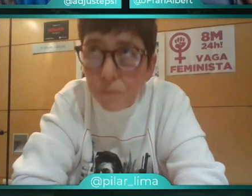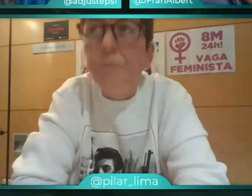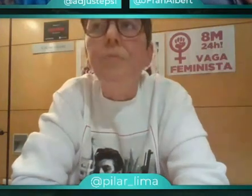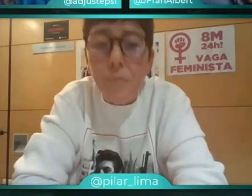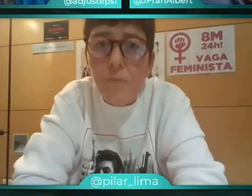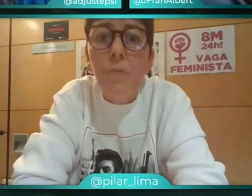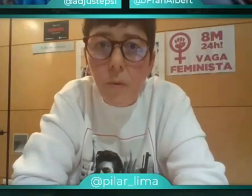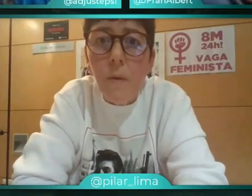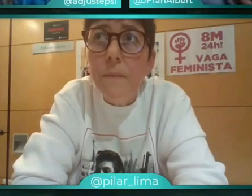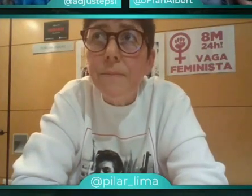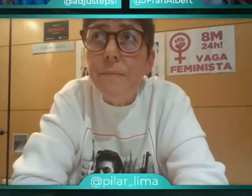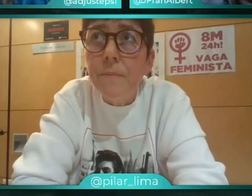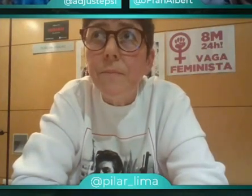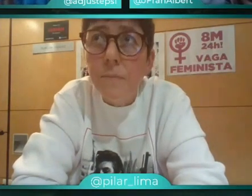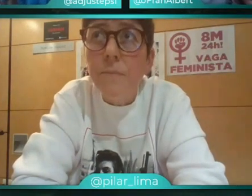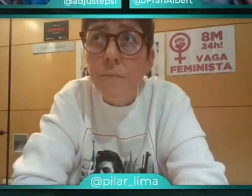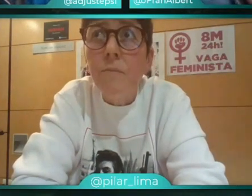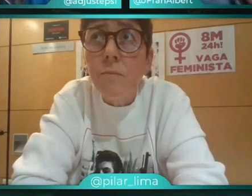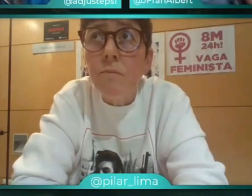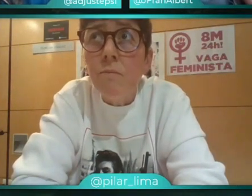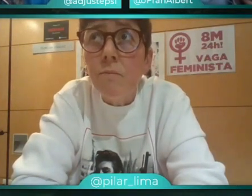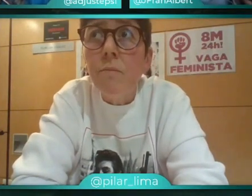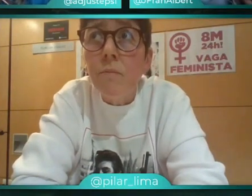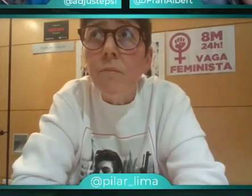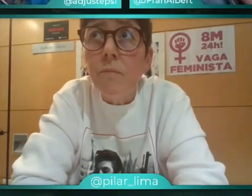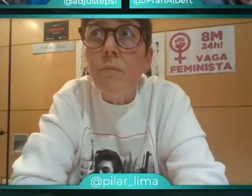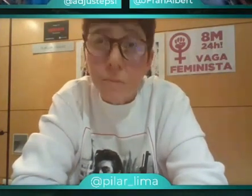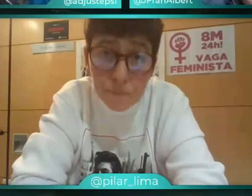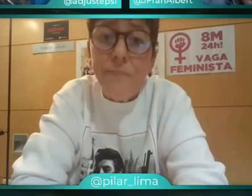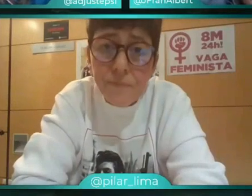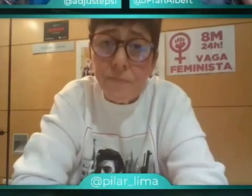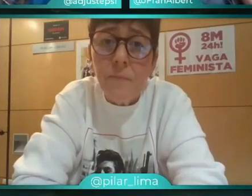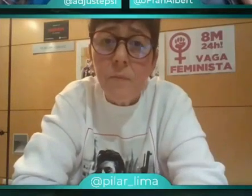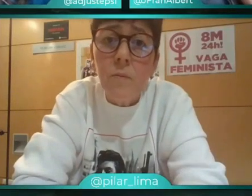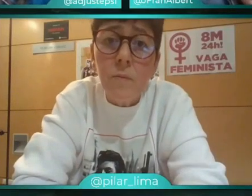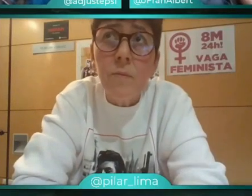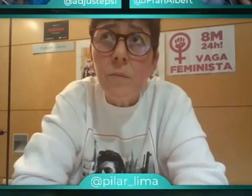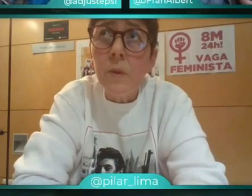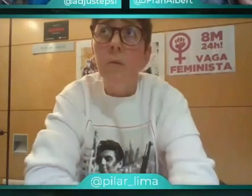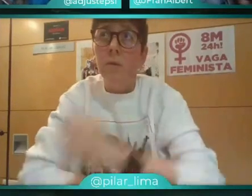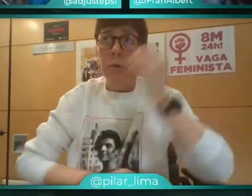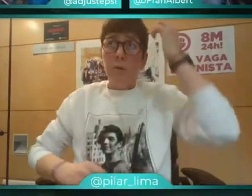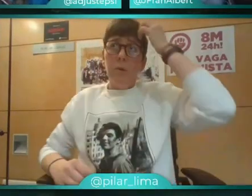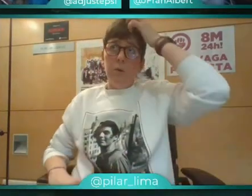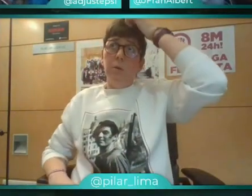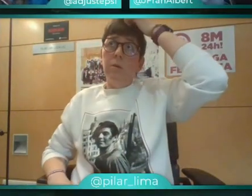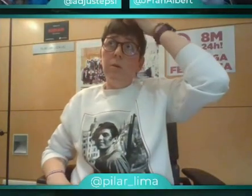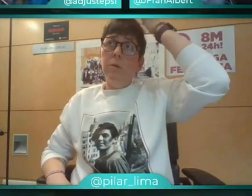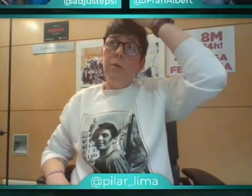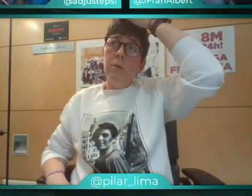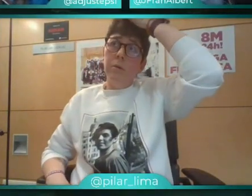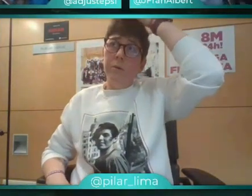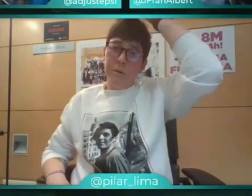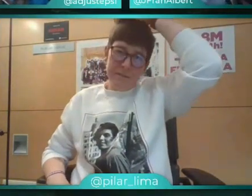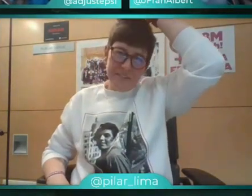permite la administración pública comprar pisos no de estos pisos que eran Qué casualidad que se venden 3000 yo que sé voy a decir algo